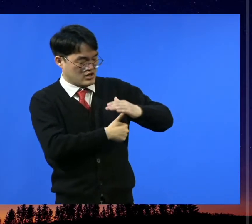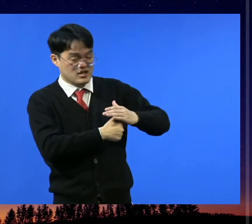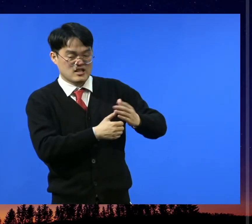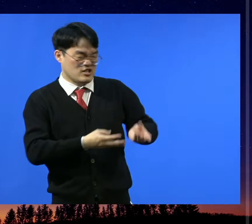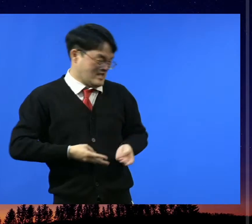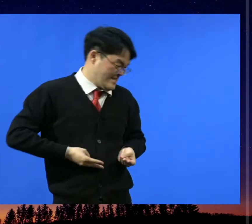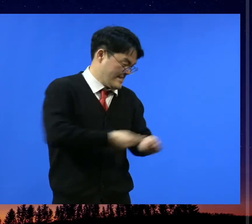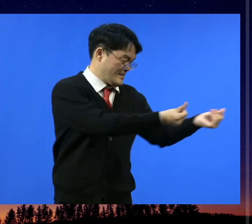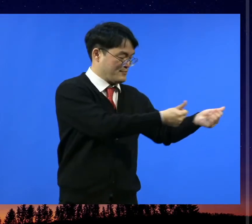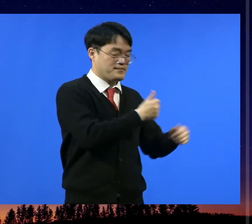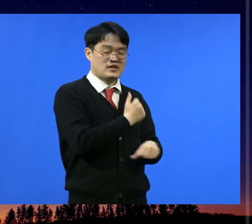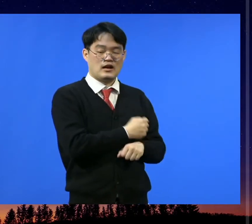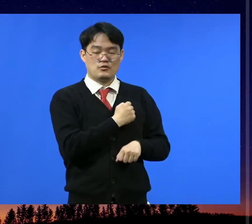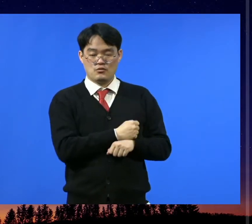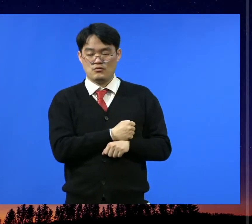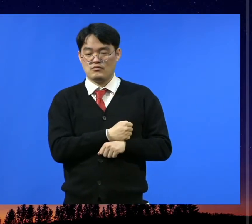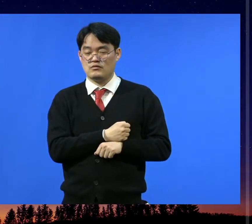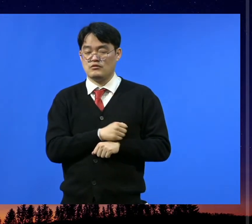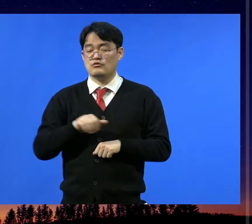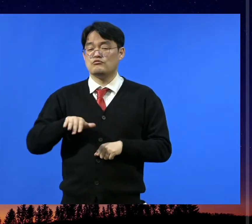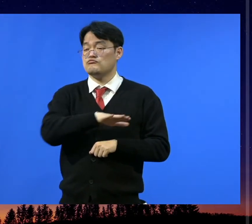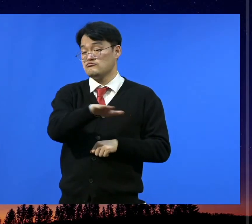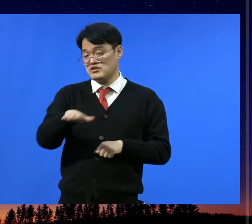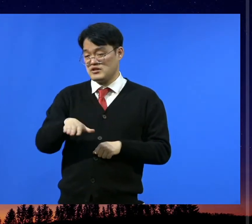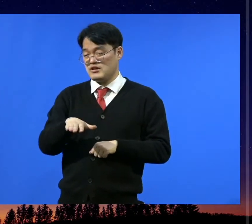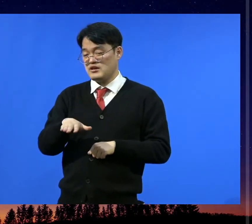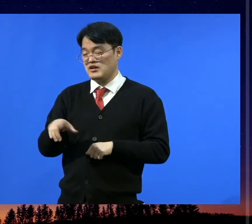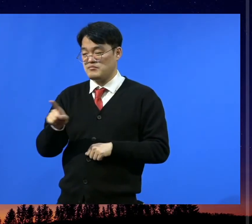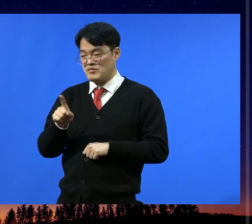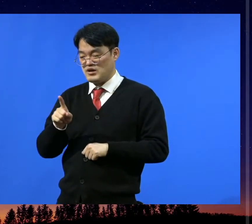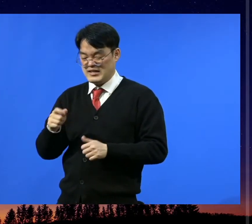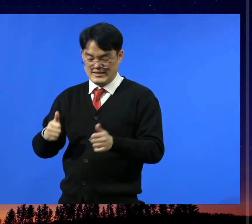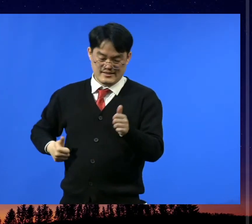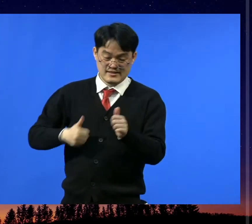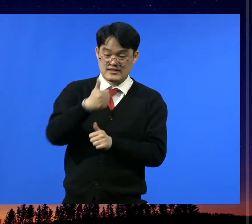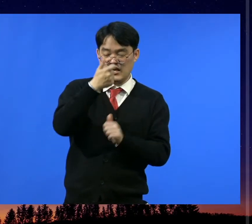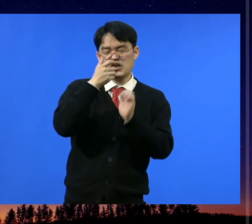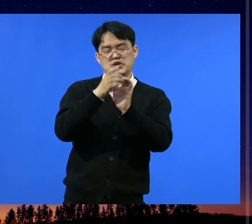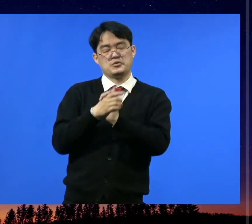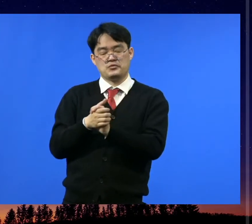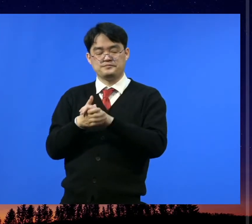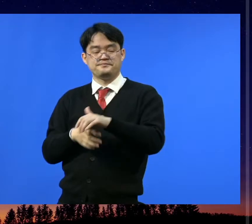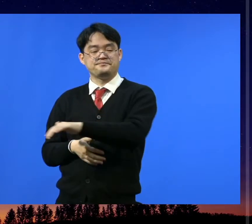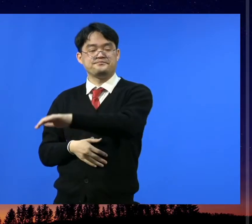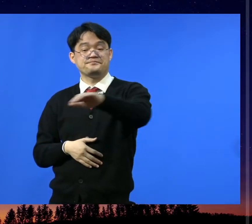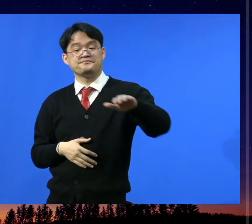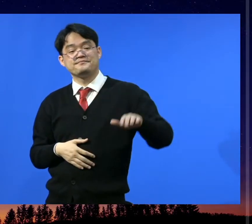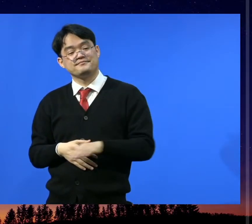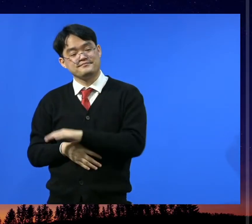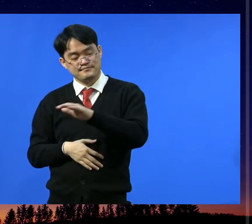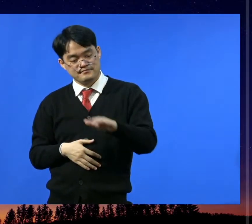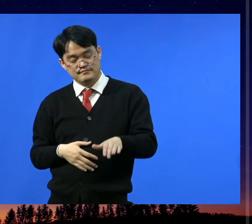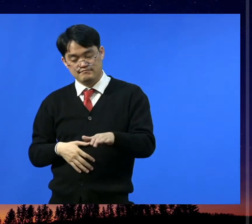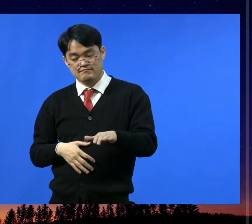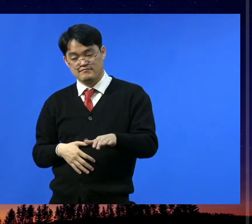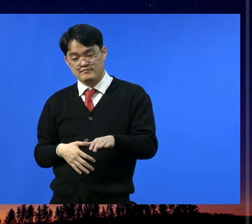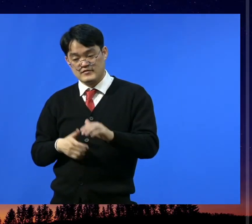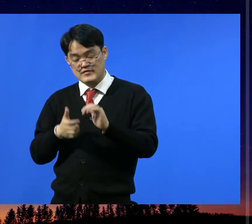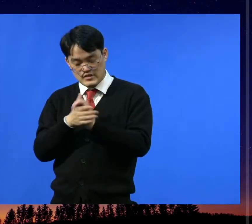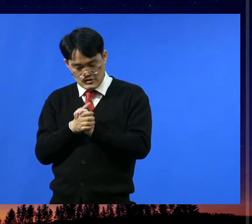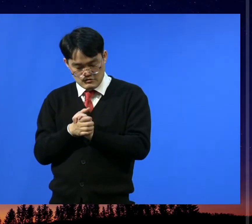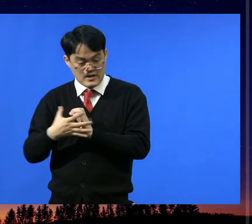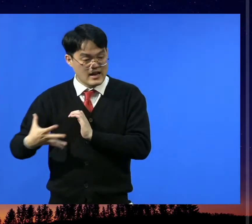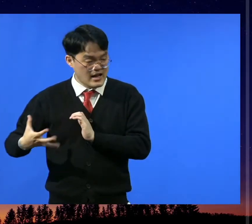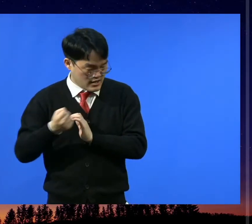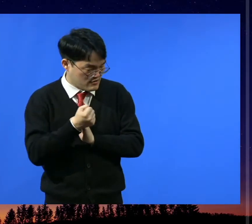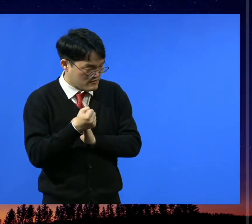우리의 이 병기, 이거 기도를 우리가 이제 꺼내서 적극적으로